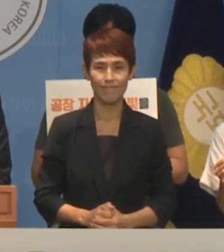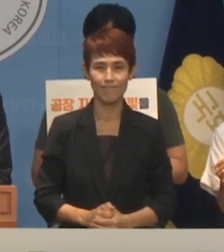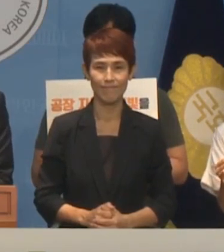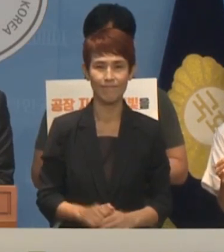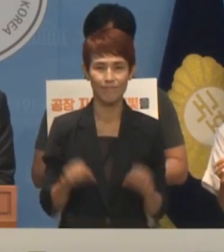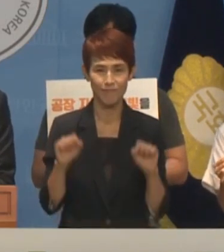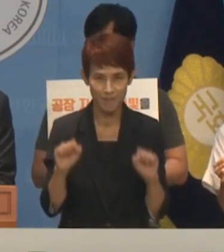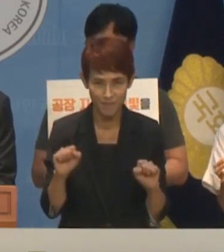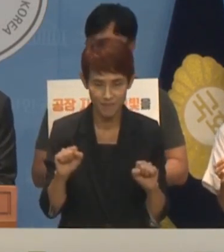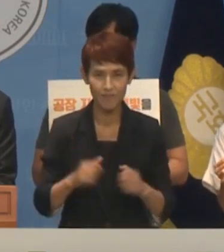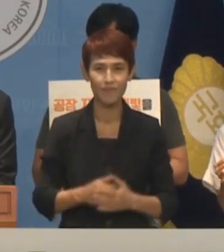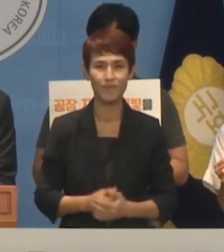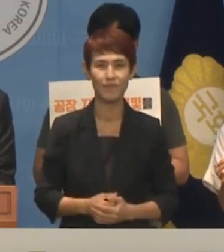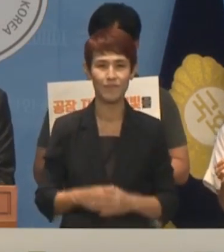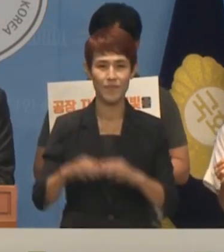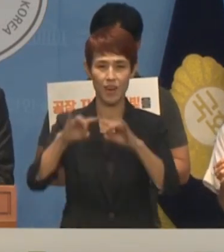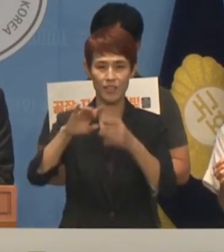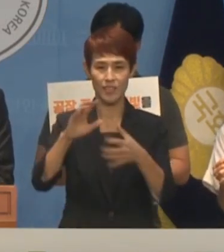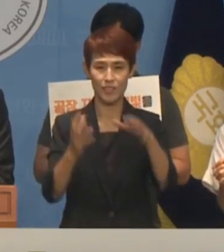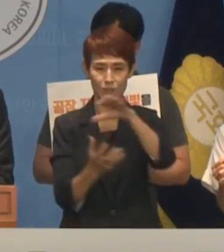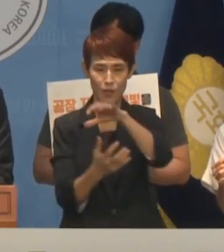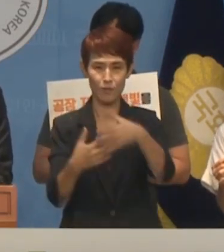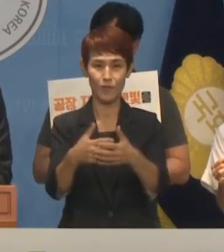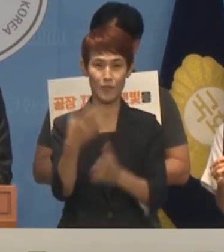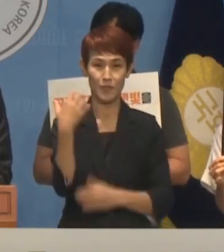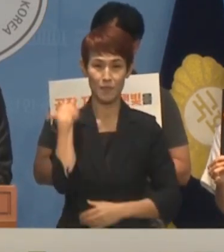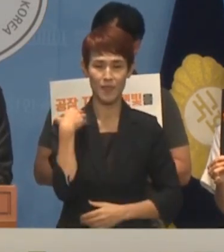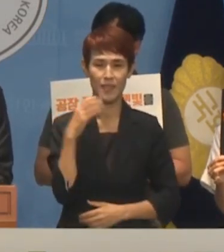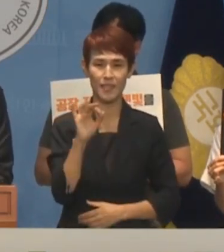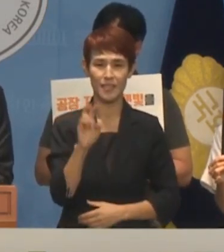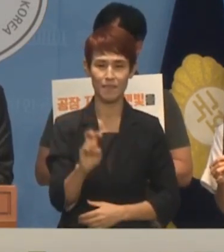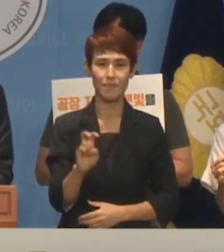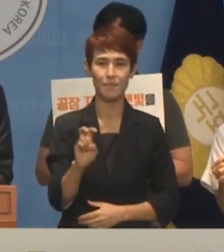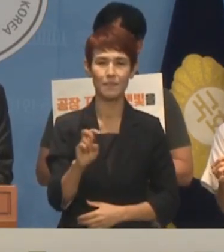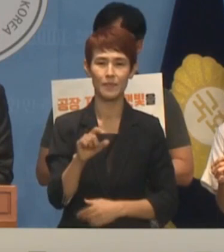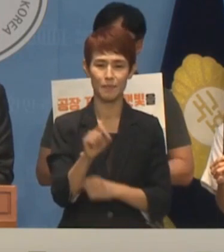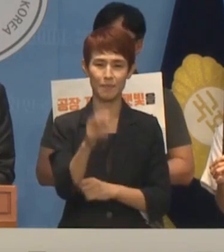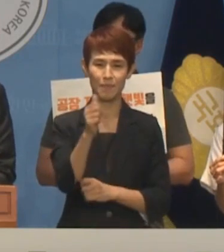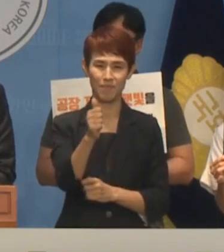네, 안녕하십니까. 에너지전환포럼의 임재민 사무처장입니다.